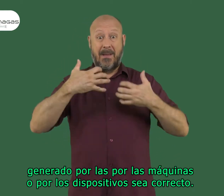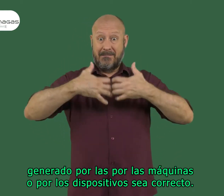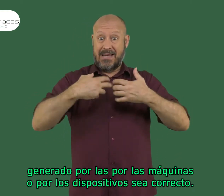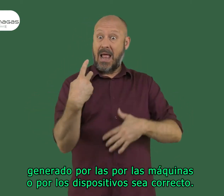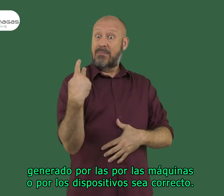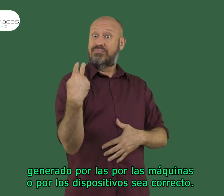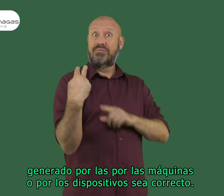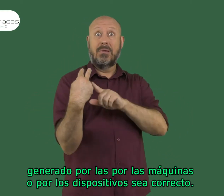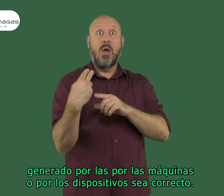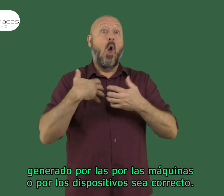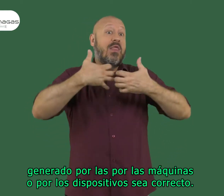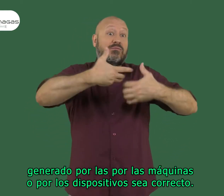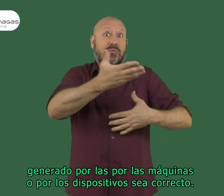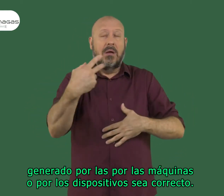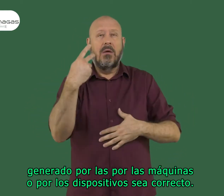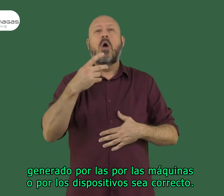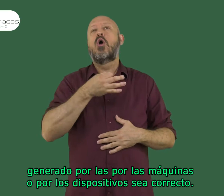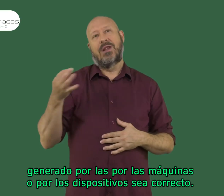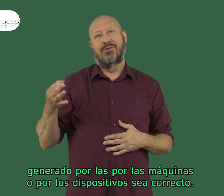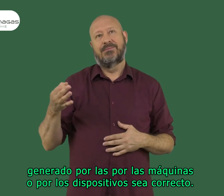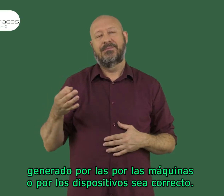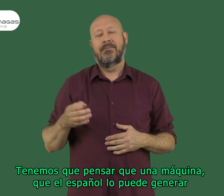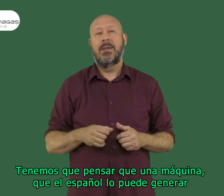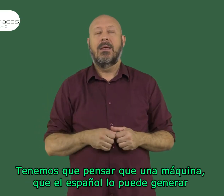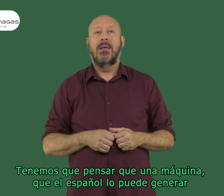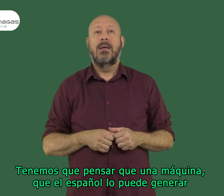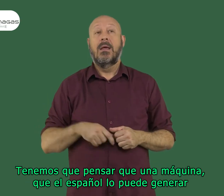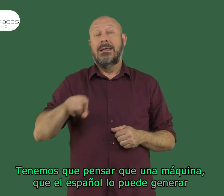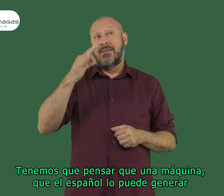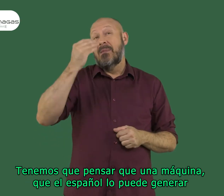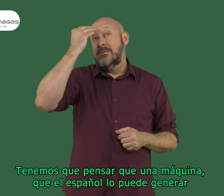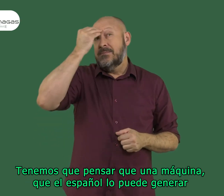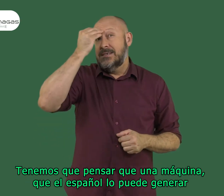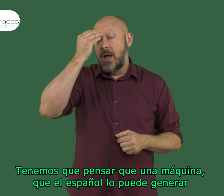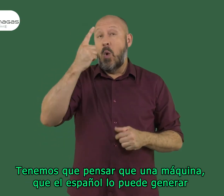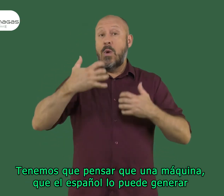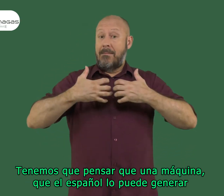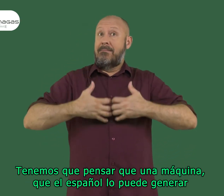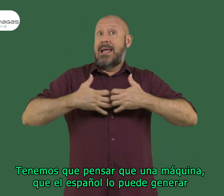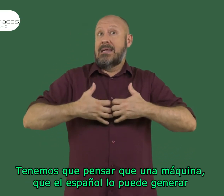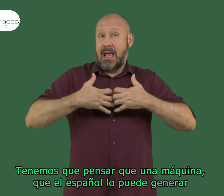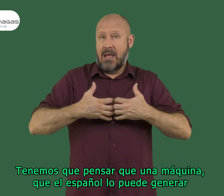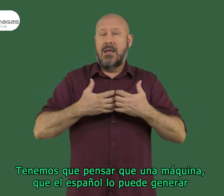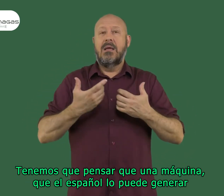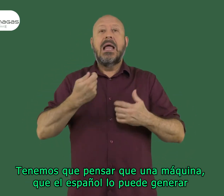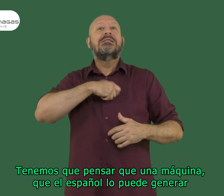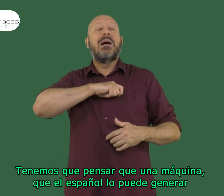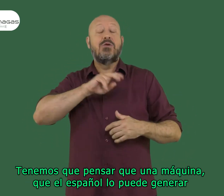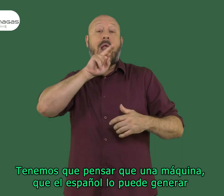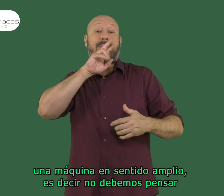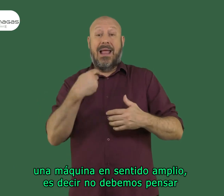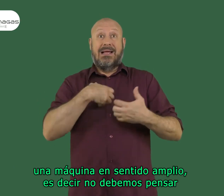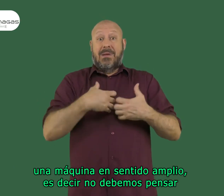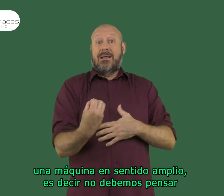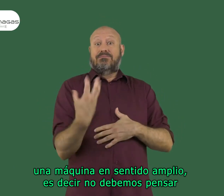generado por las máquinas o por los dispositivos sea correcto. Tenemos que pensar que una máquina, que el español lo puede generar